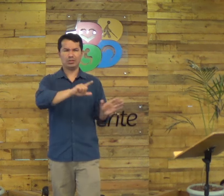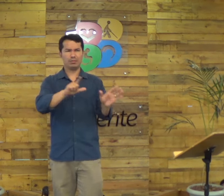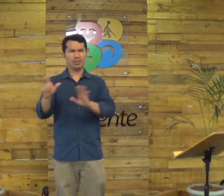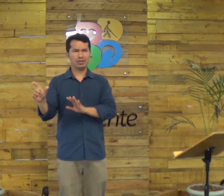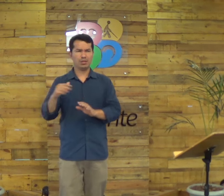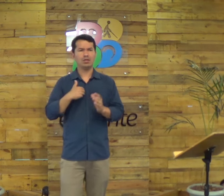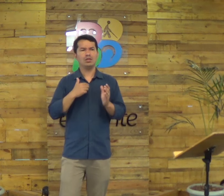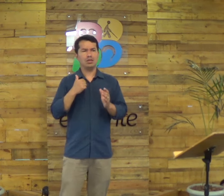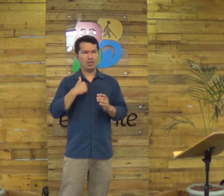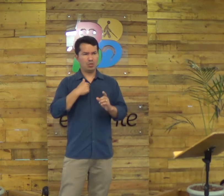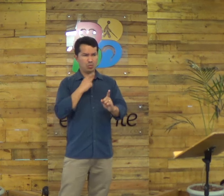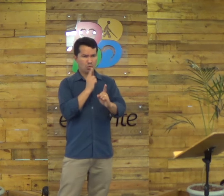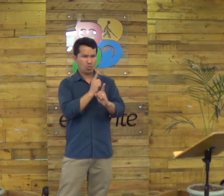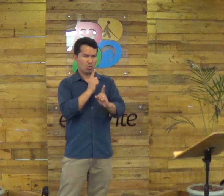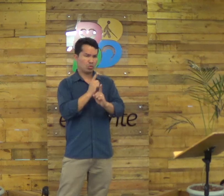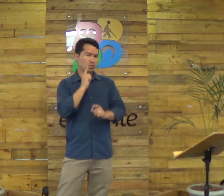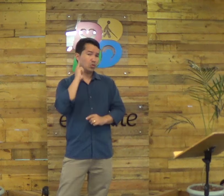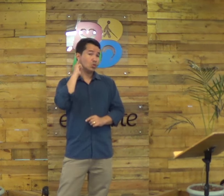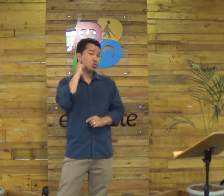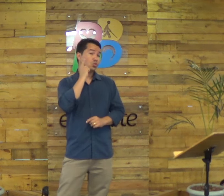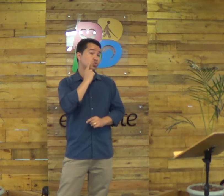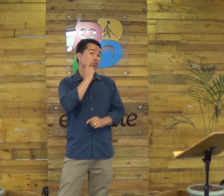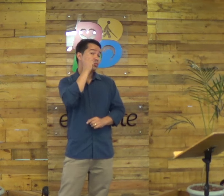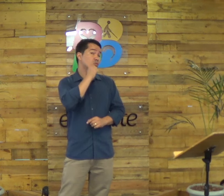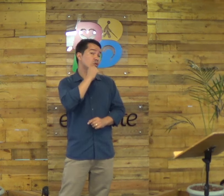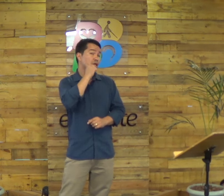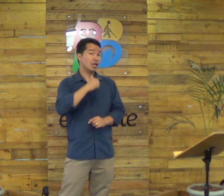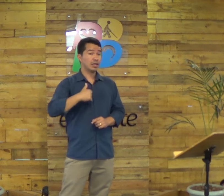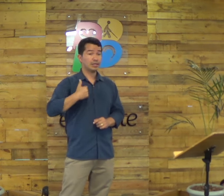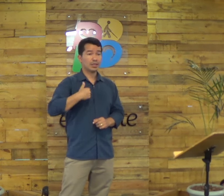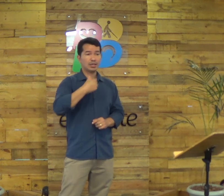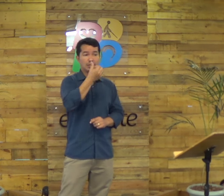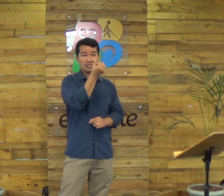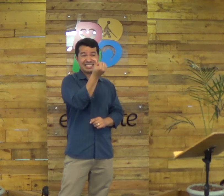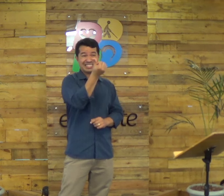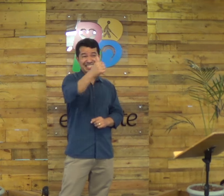eu acho que, nas duas semanas, eu encontrei, uma menina surda,